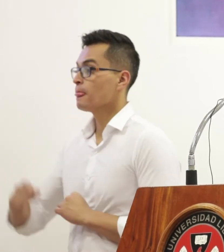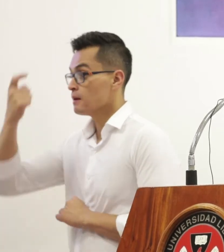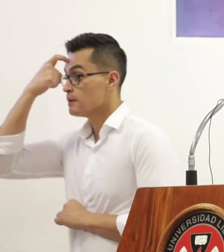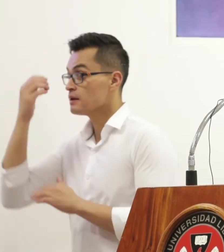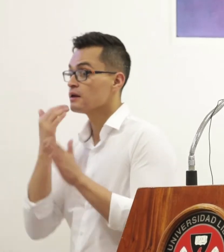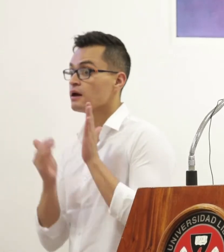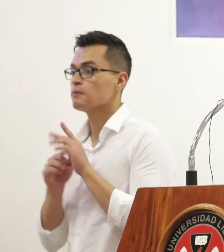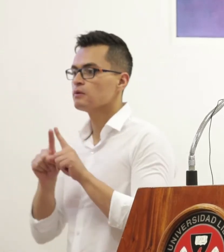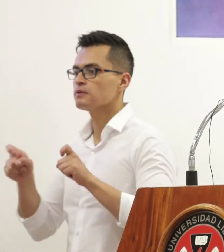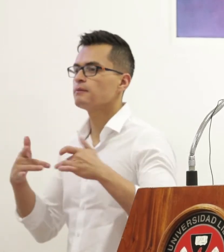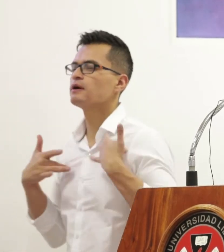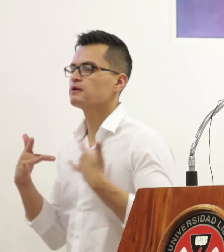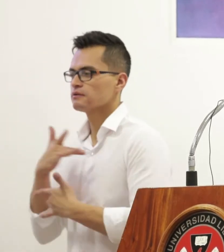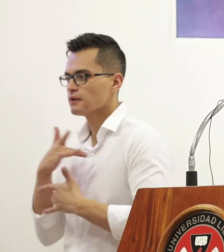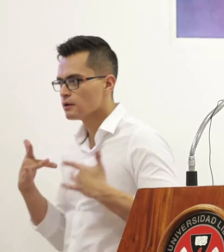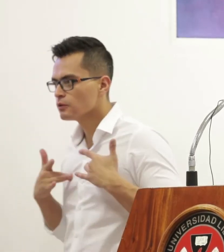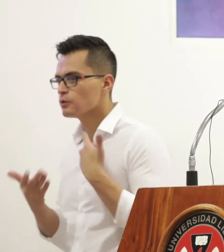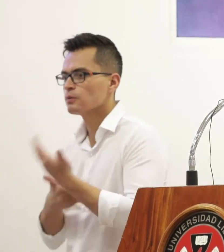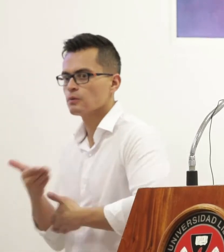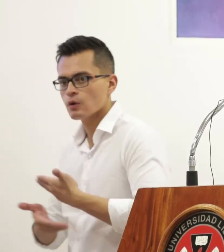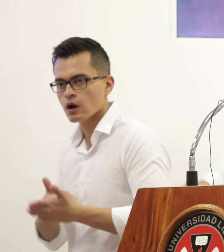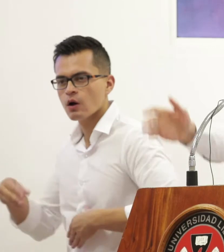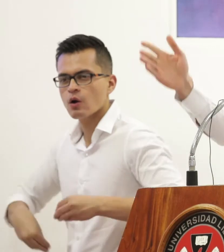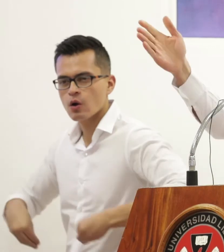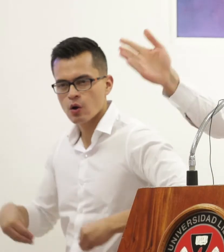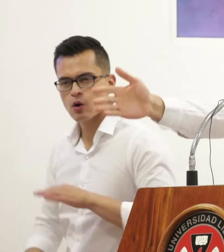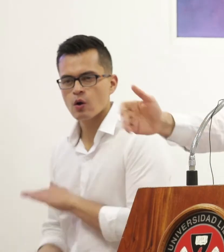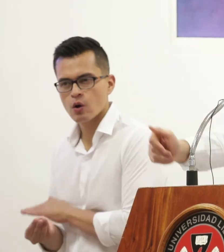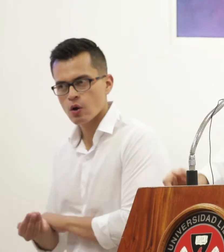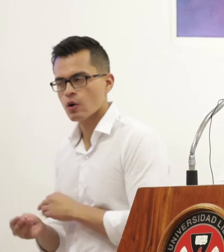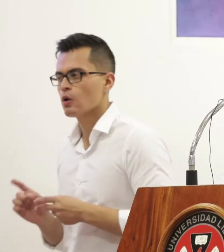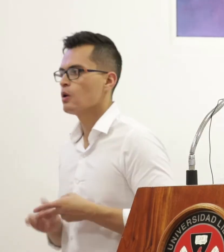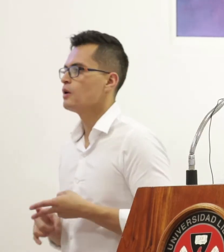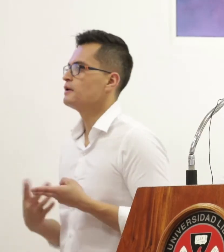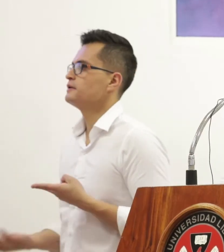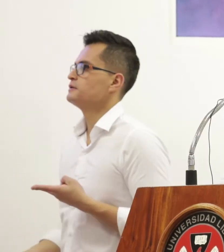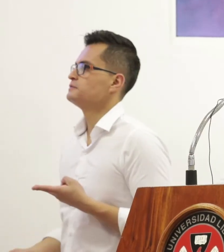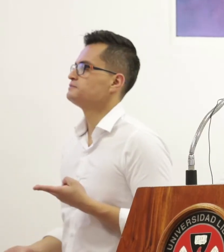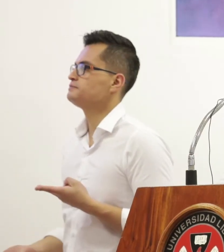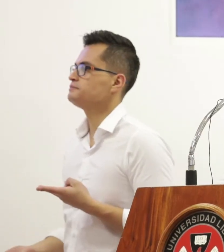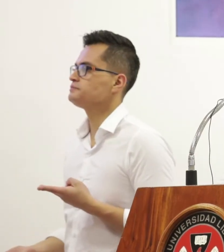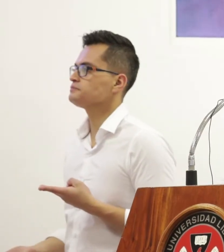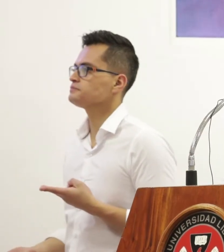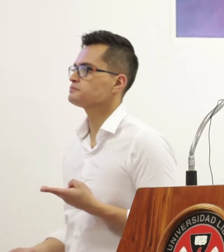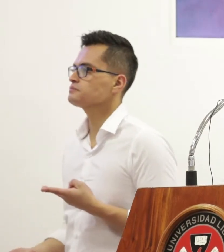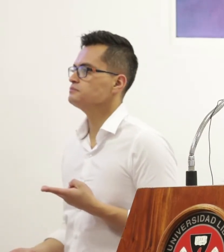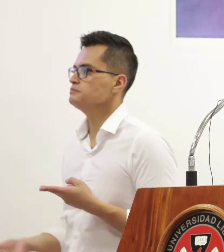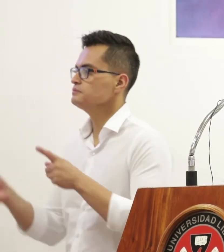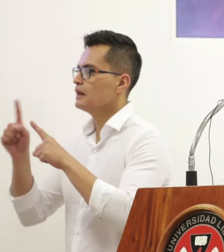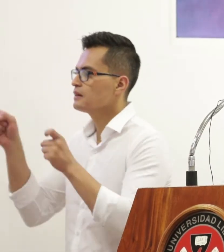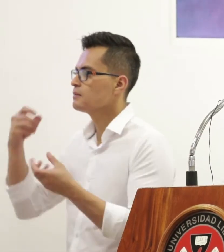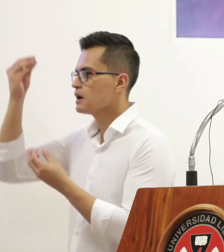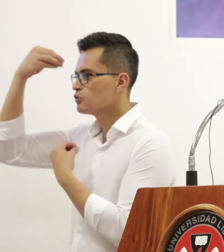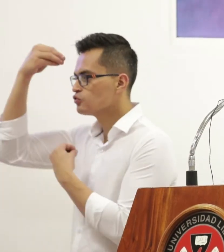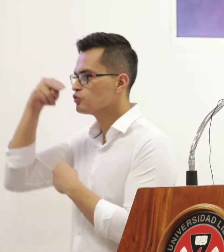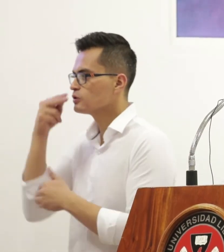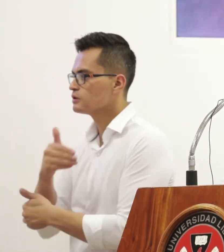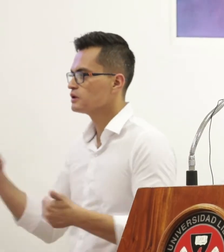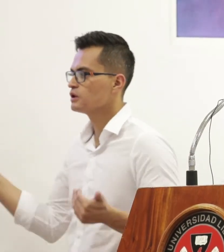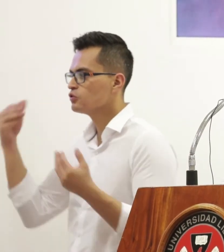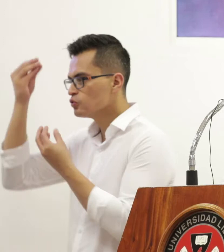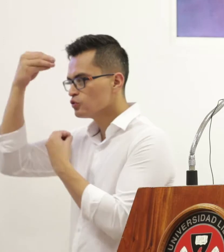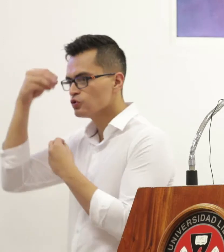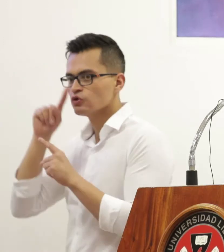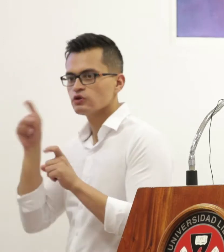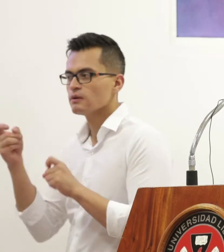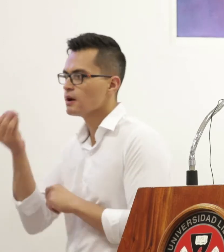salud, como se han venido presentando. Miren ustedes cómo se ataca la nutrición infantil por la vía del